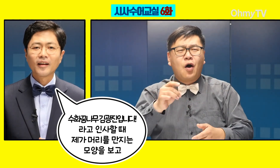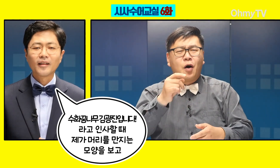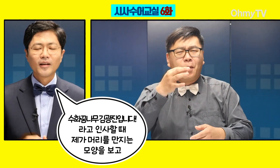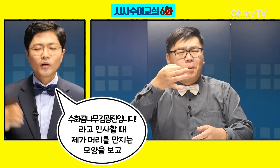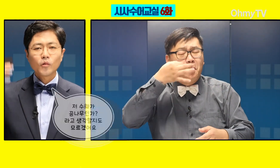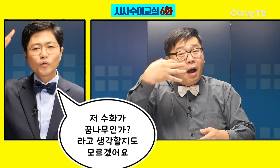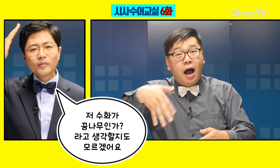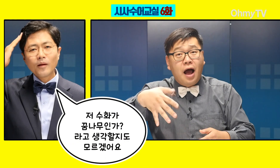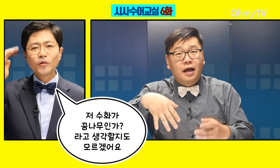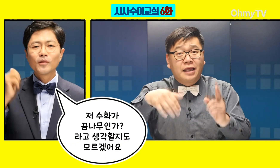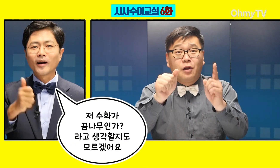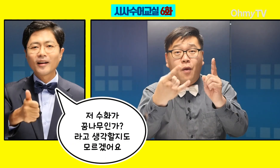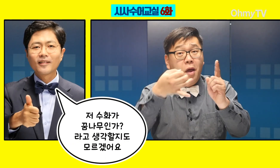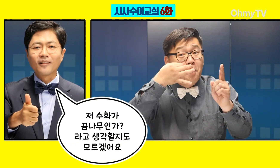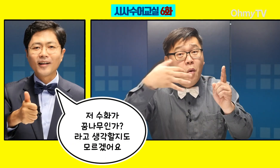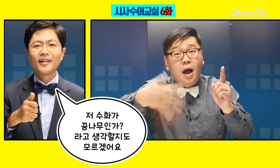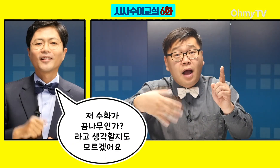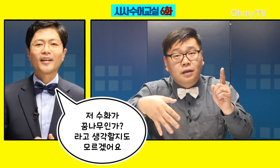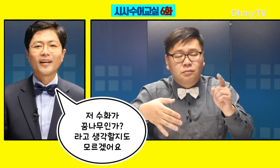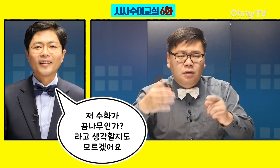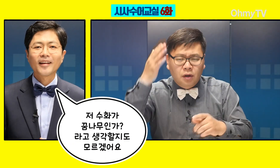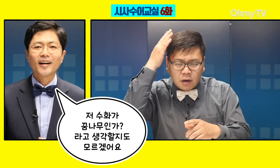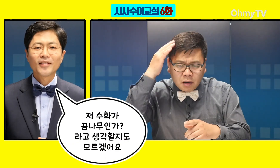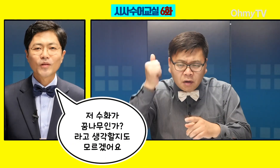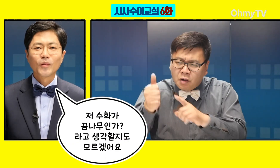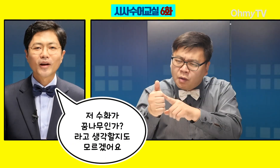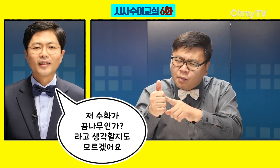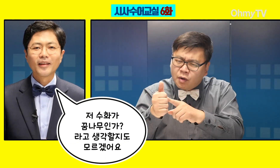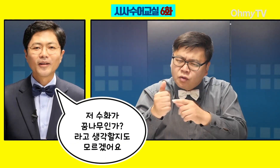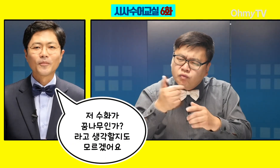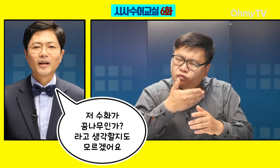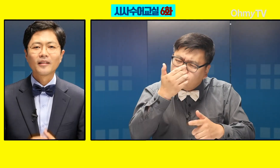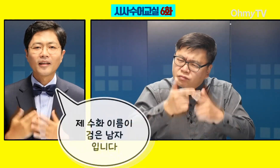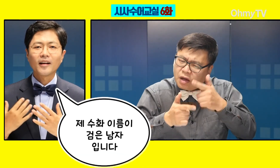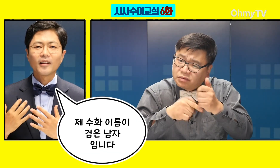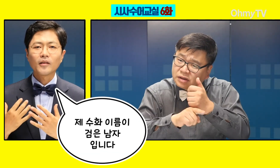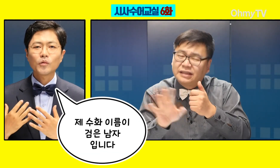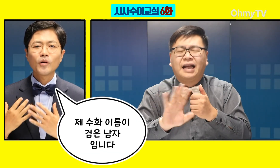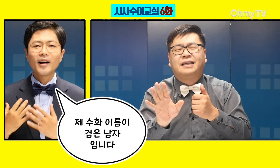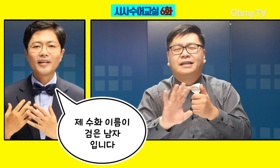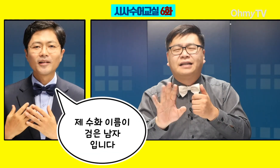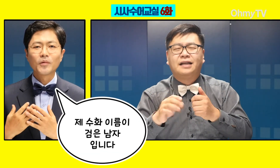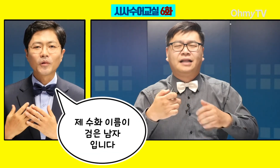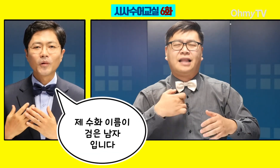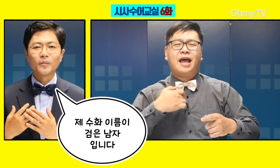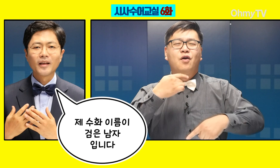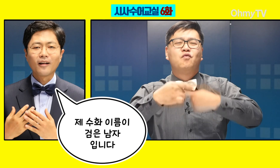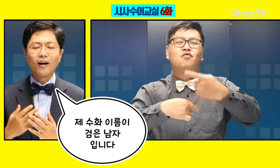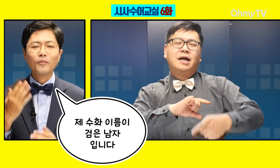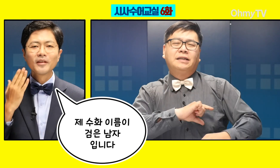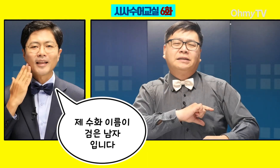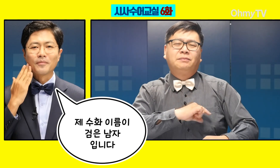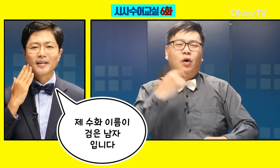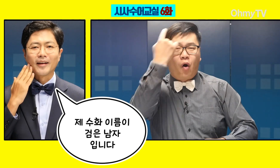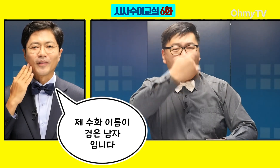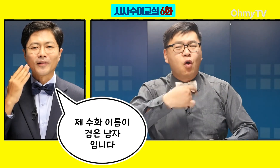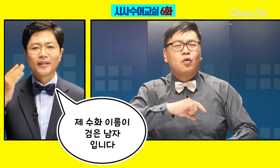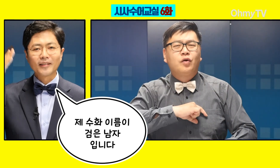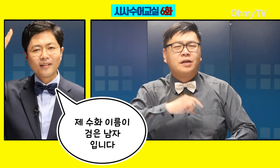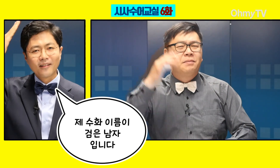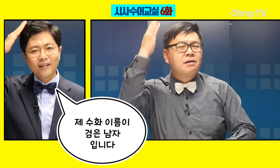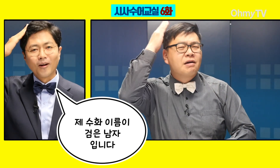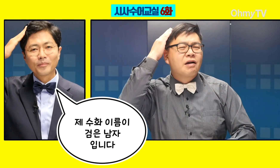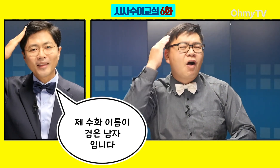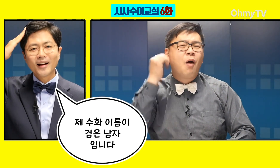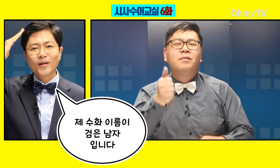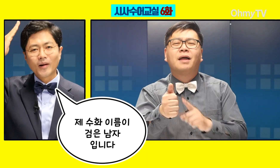분들은 이게 꿈나무를 말하는 건가 이렇게 생각하실지도 모르겠는데요. 제가 수아 이름으로 검은 남자예요.